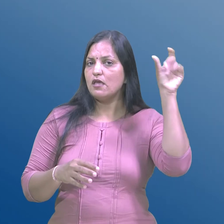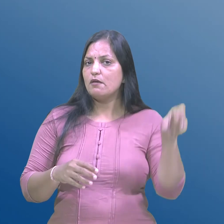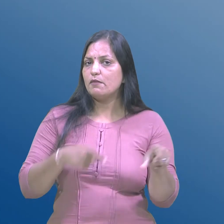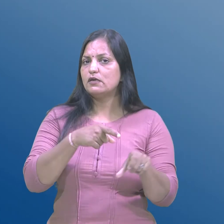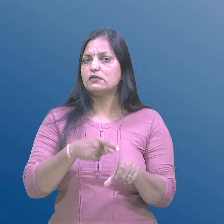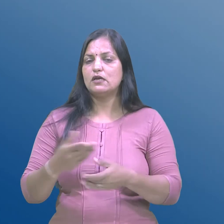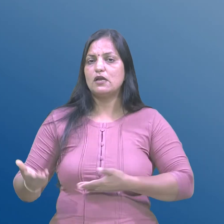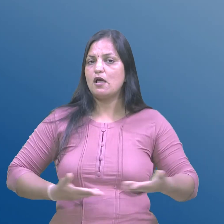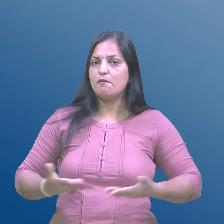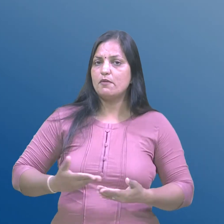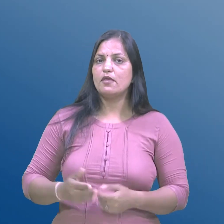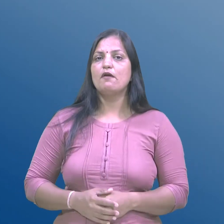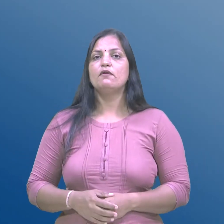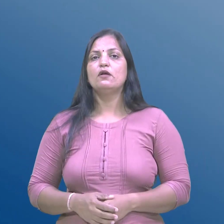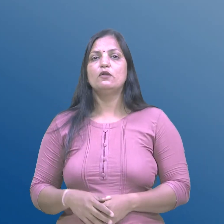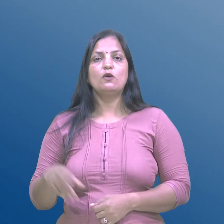વ્યવહારોને નિરર્થક બનાવશે નહીં.